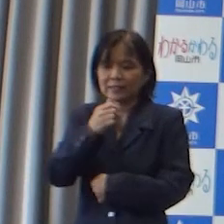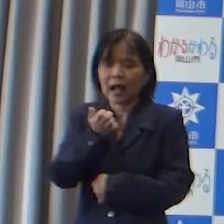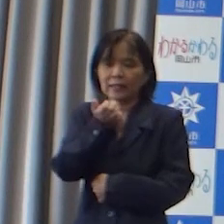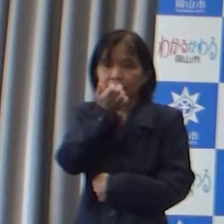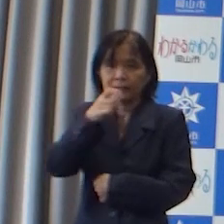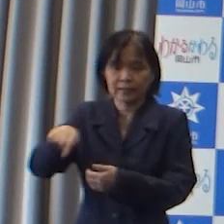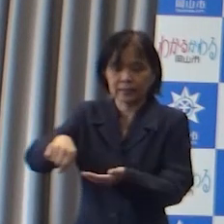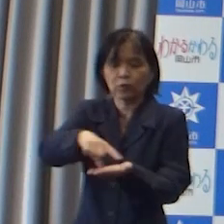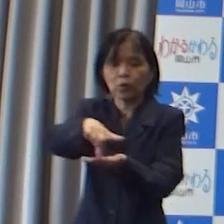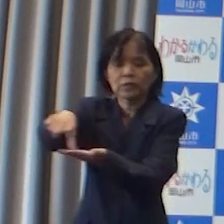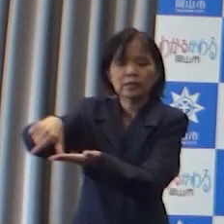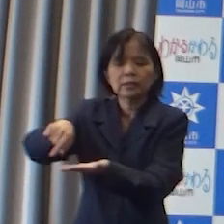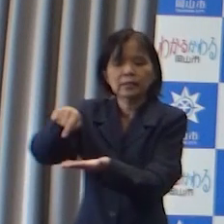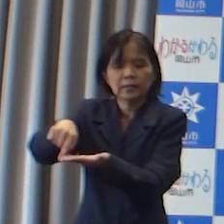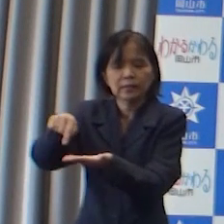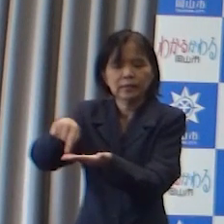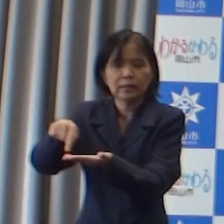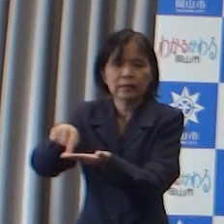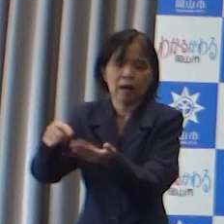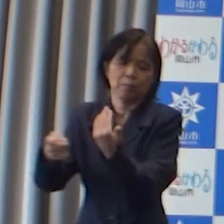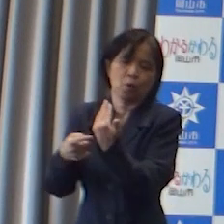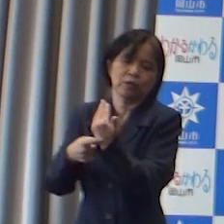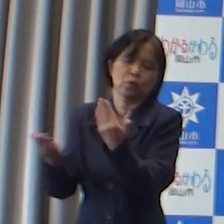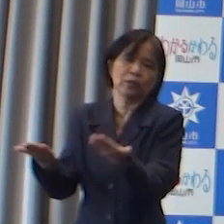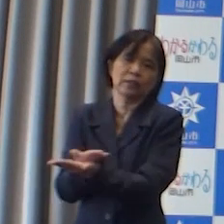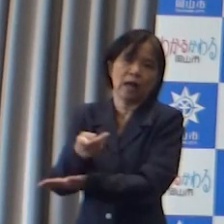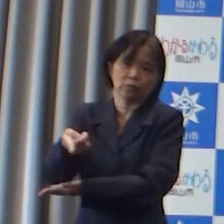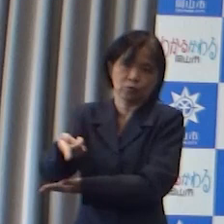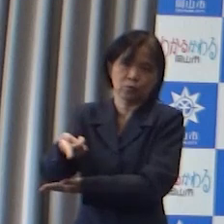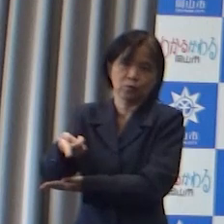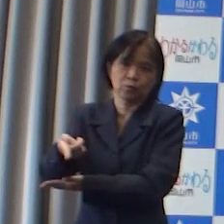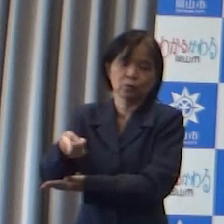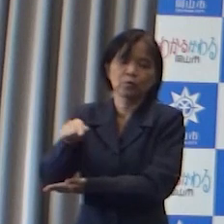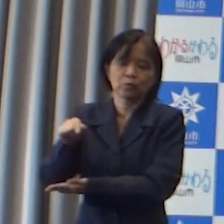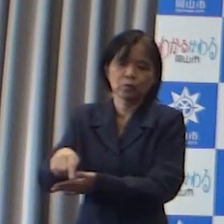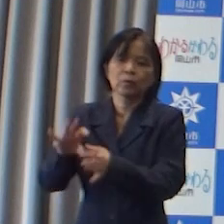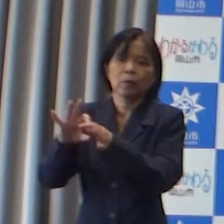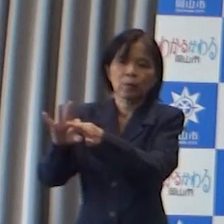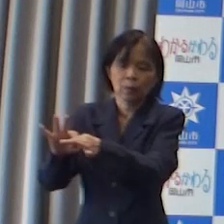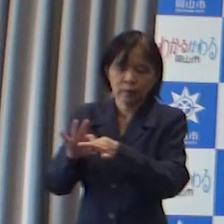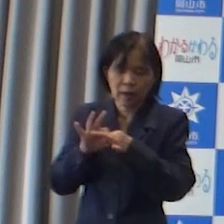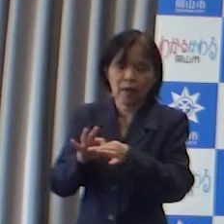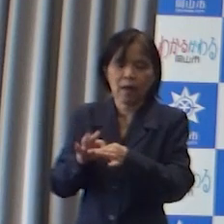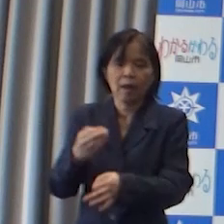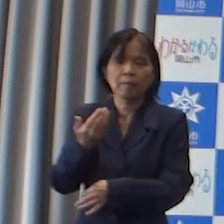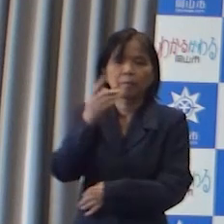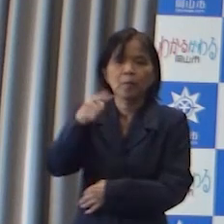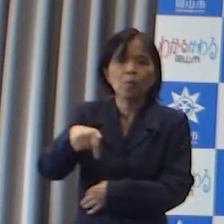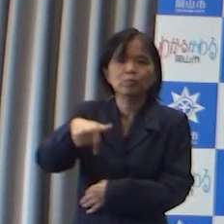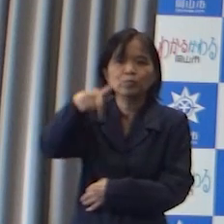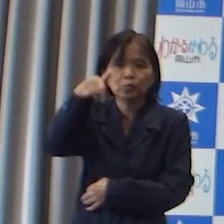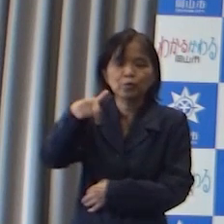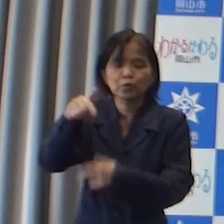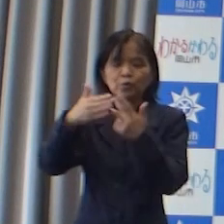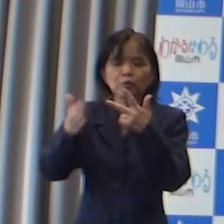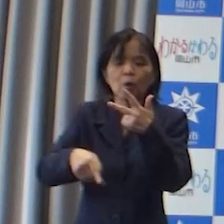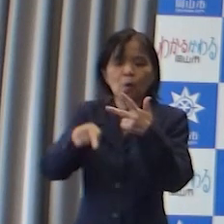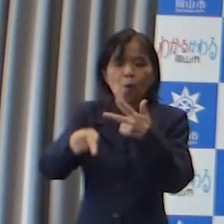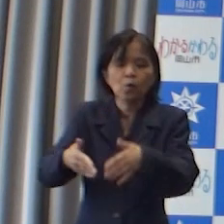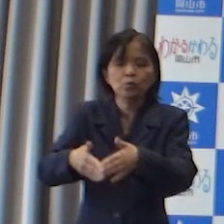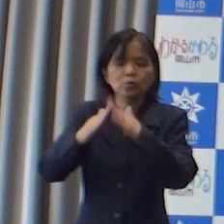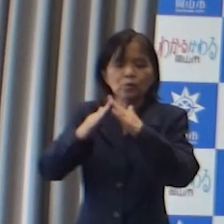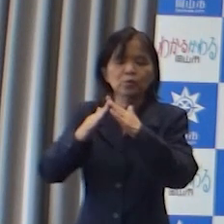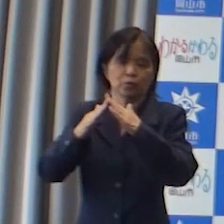大きなポイントでありまして、ポンプ場を作っていこうということで、確